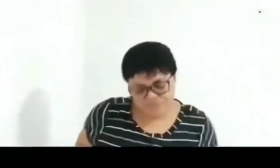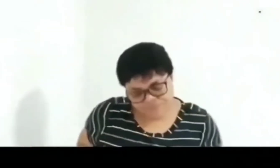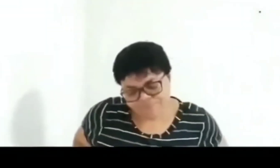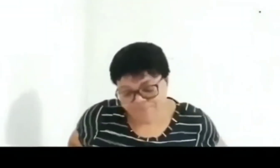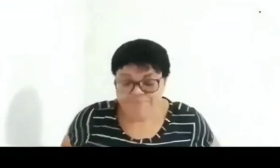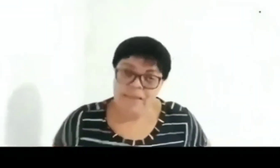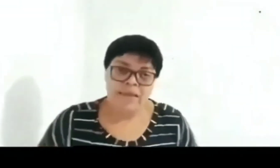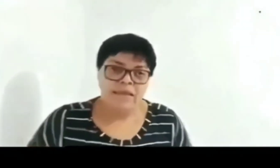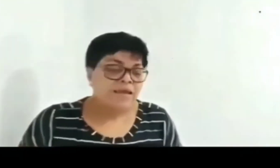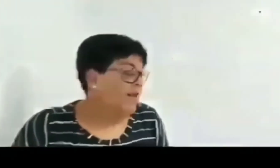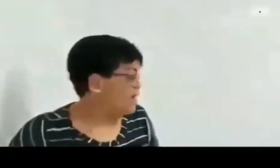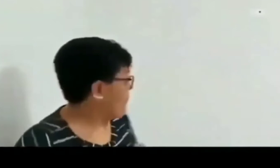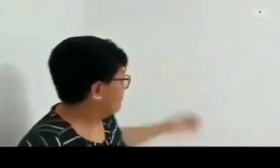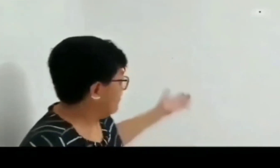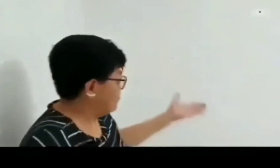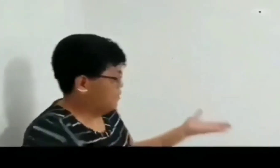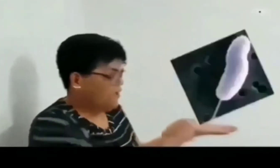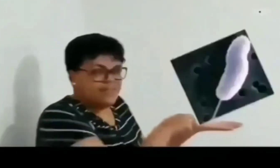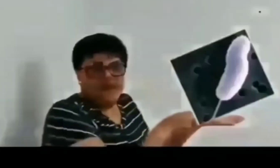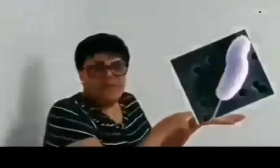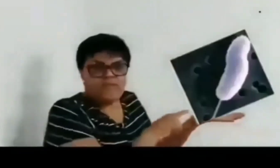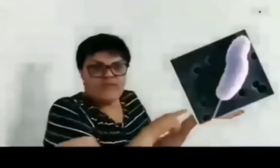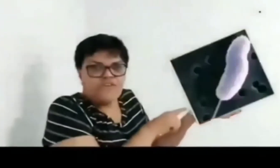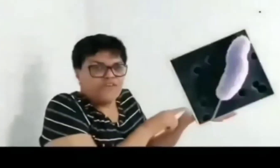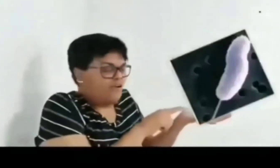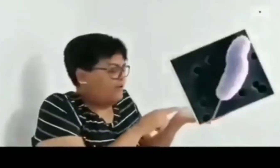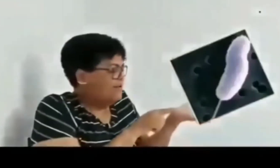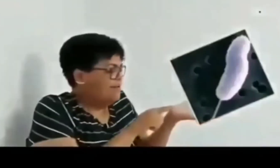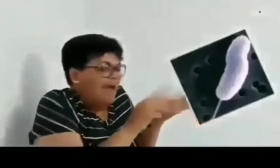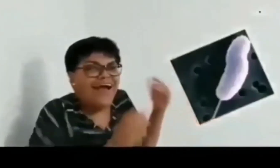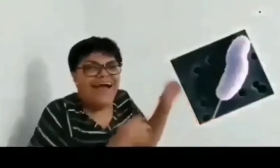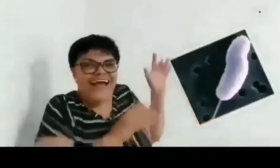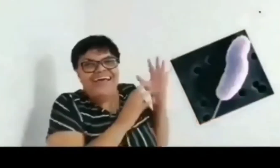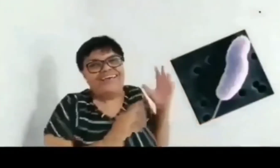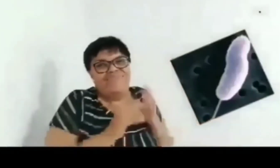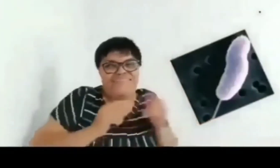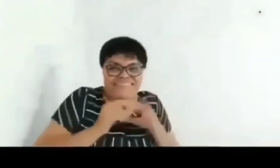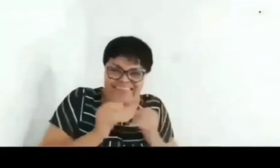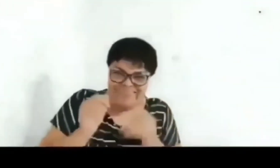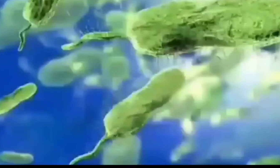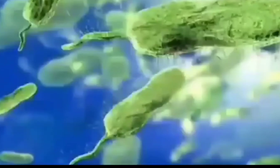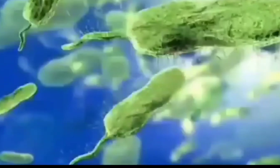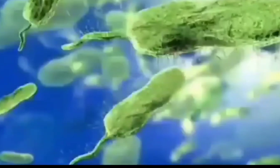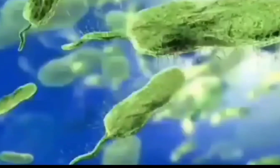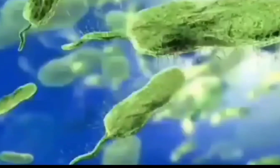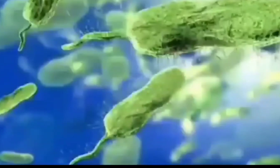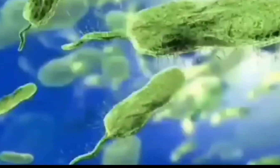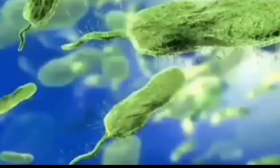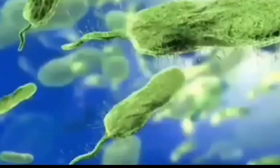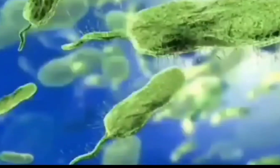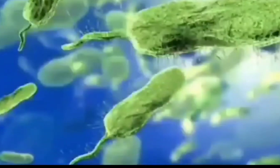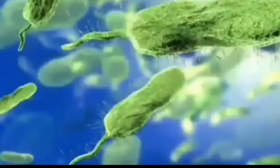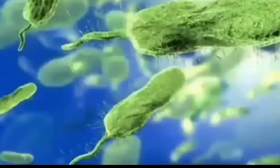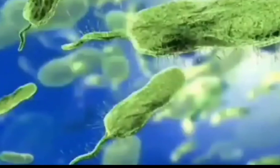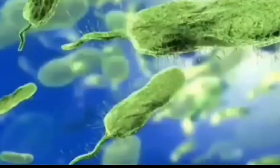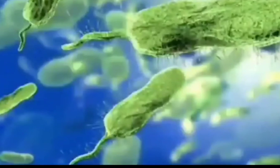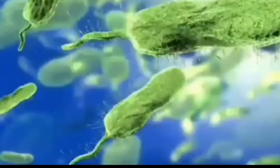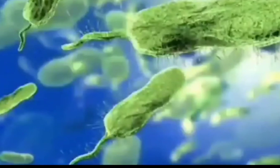é. Aqui um exemplo de bactéria patogênica. Bactéria patogênica. Aqui,